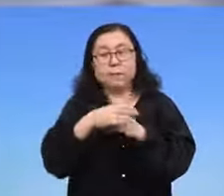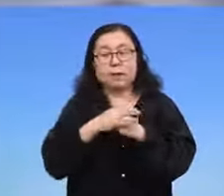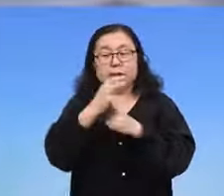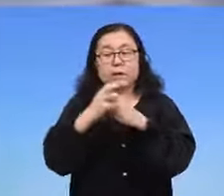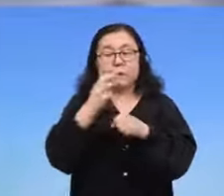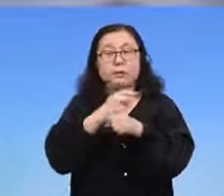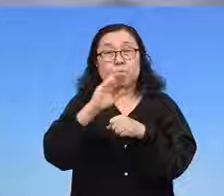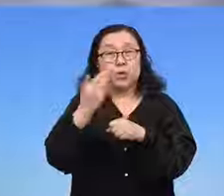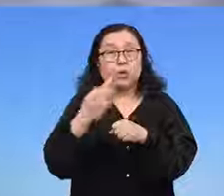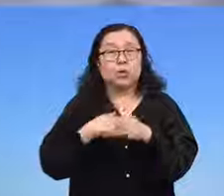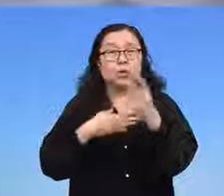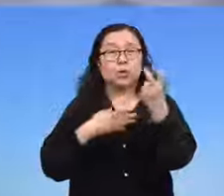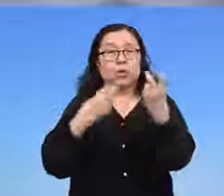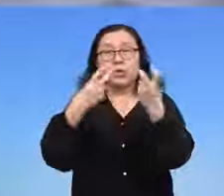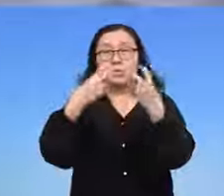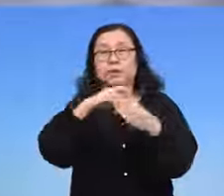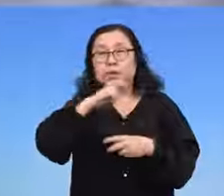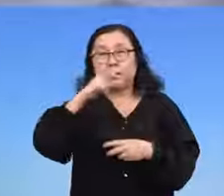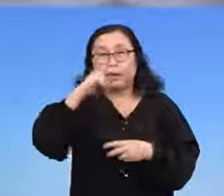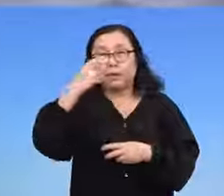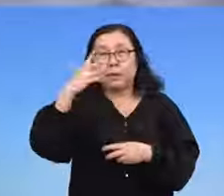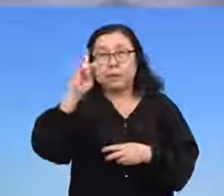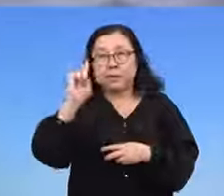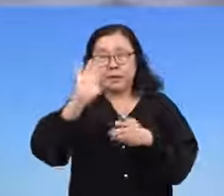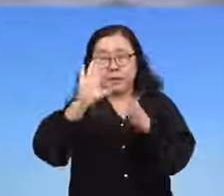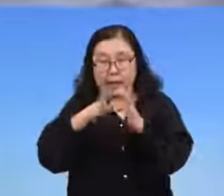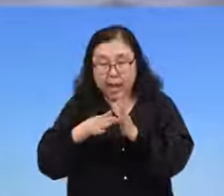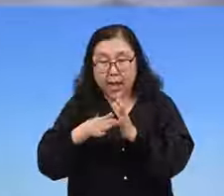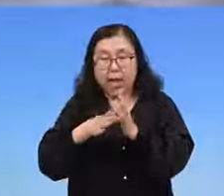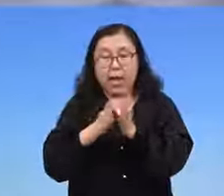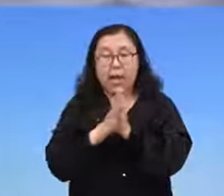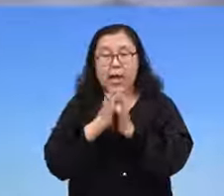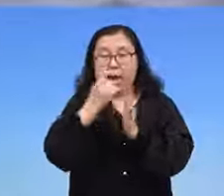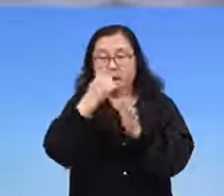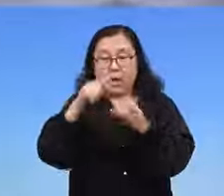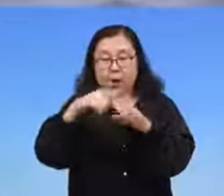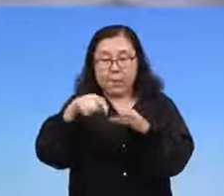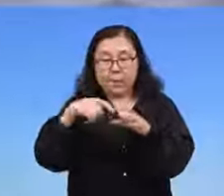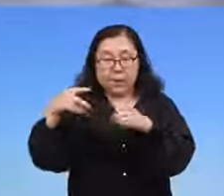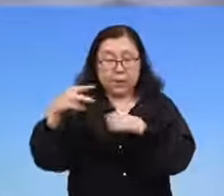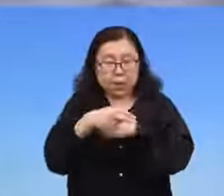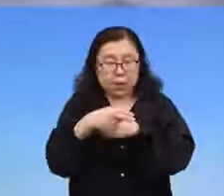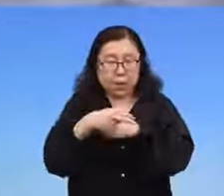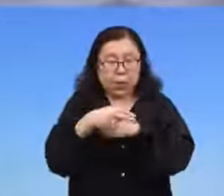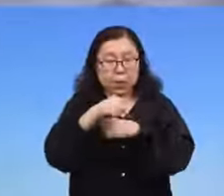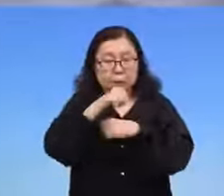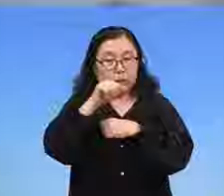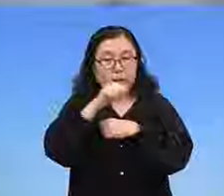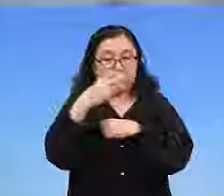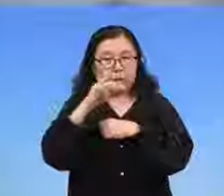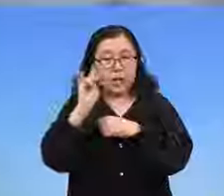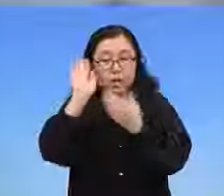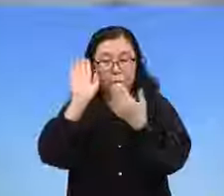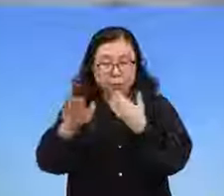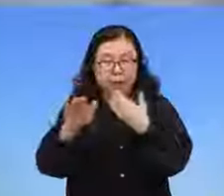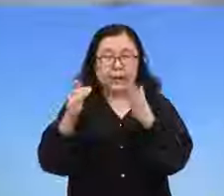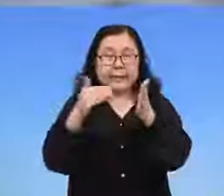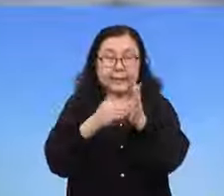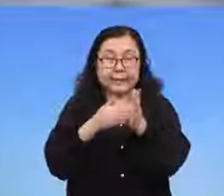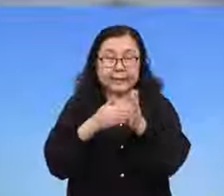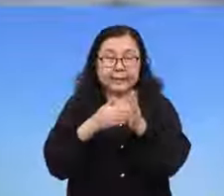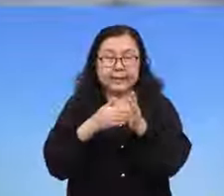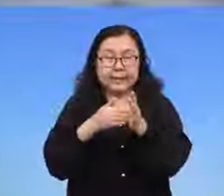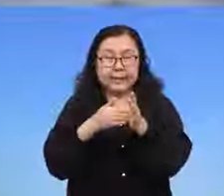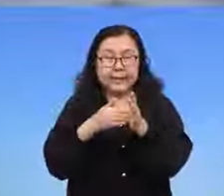됐습니다. 제가 20대 때 커피를 끊고는 거의 50대 후반까지 커피를 안 마셨거든요. 그러다가 다시